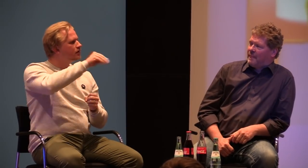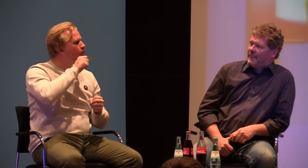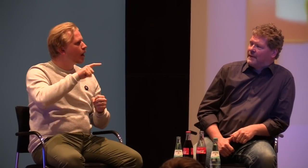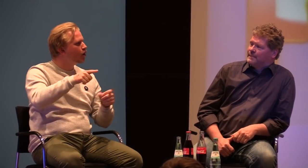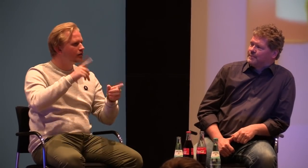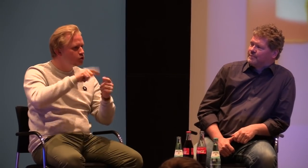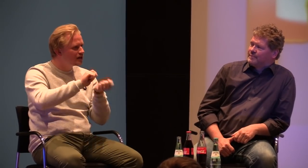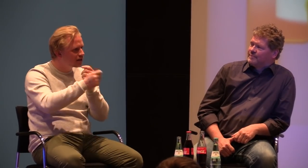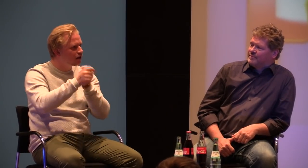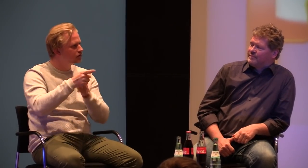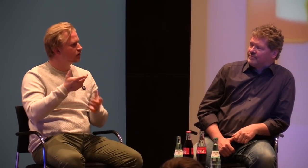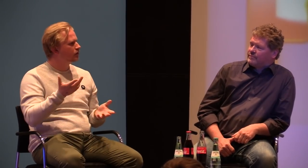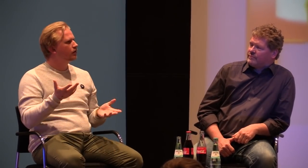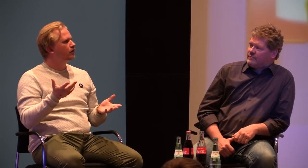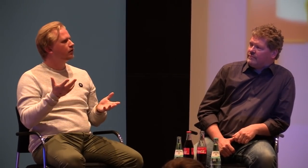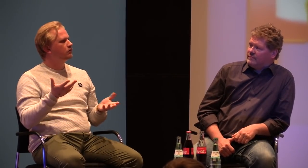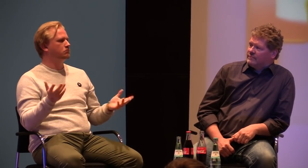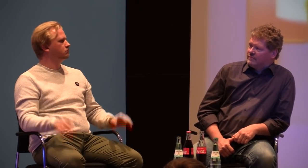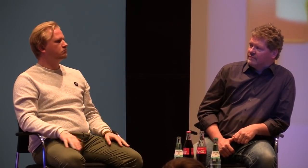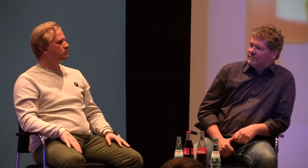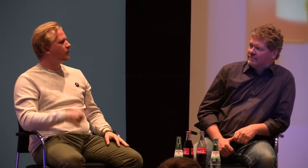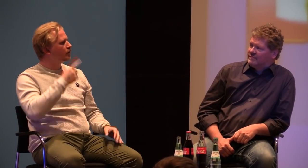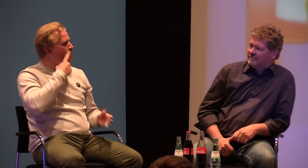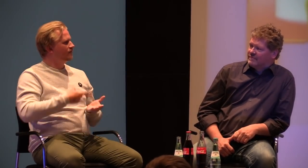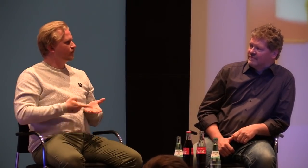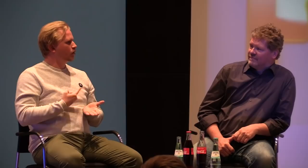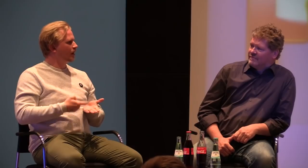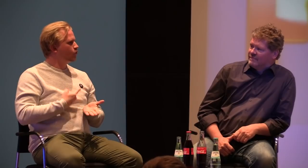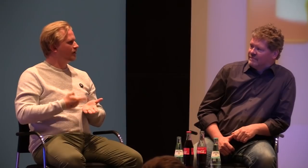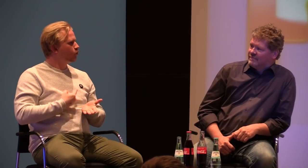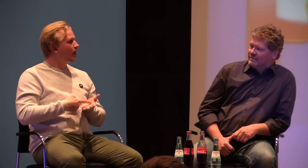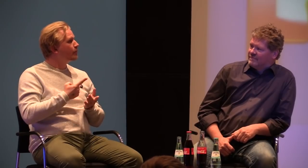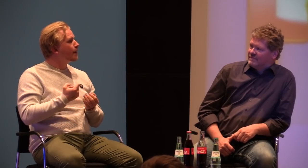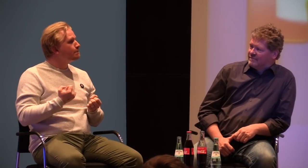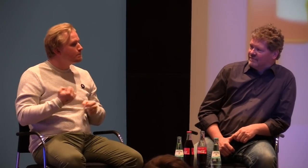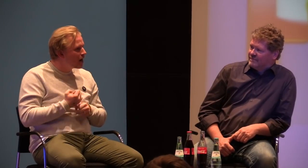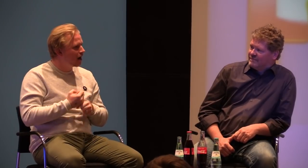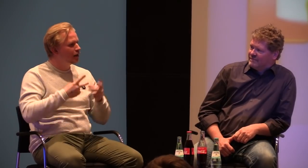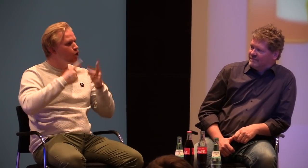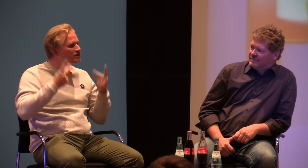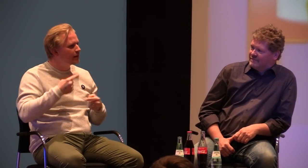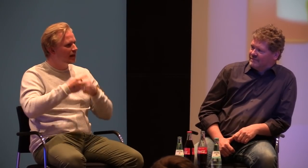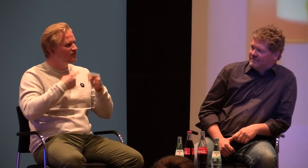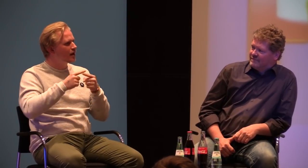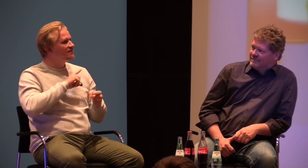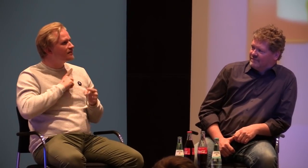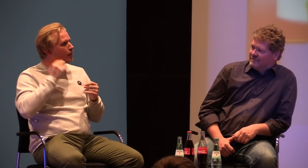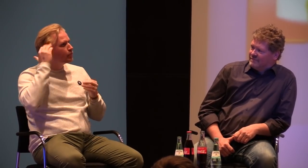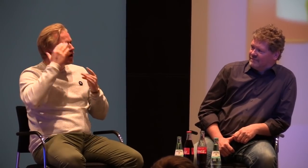ein bisschen nachgelassen hat, aber genau das Gleiche lässt sich auch auf Vereine übertragen. Wenn man nicht diese Leaderfiguren hat, die engagiert dabei sind,